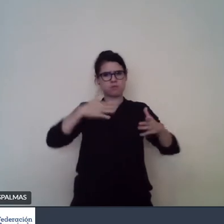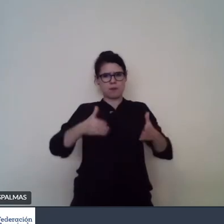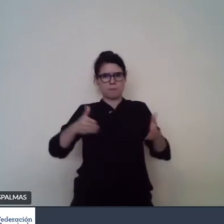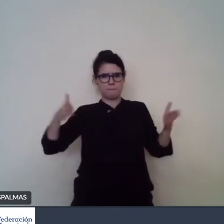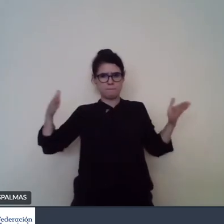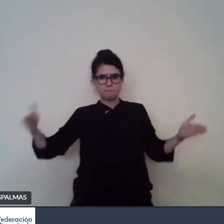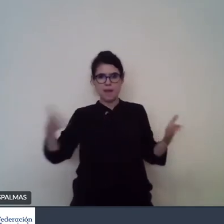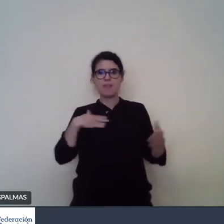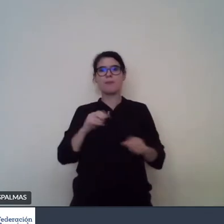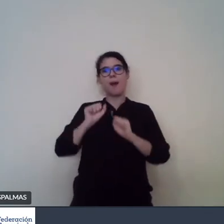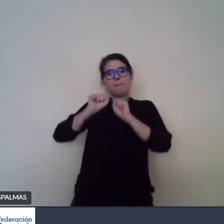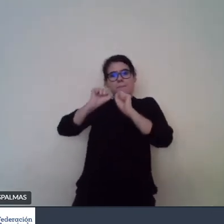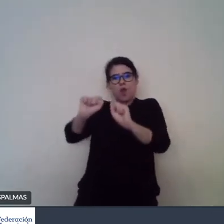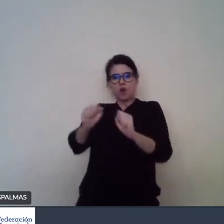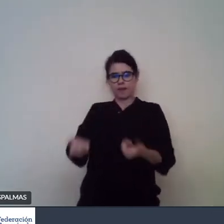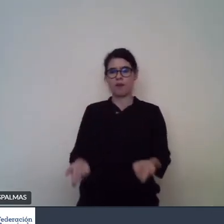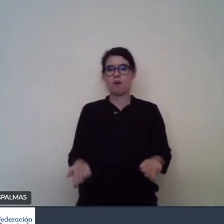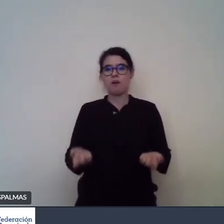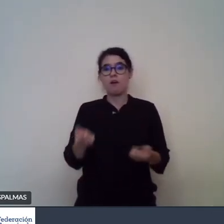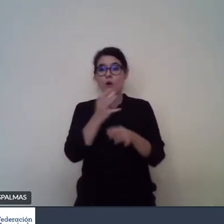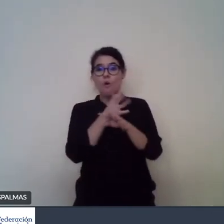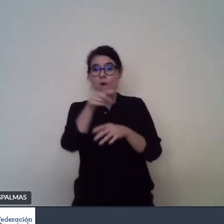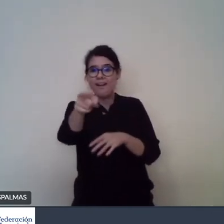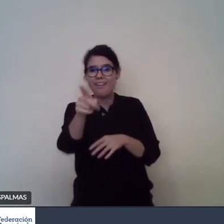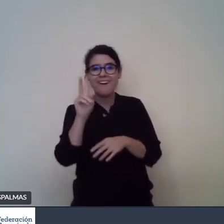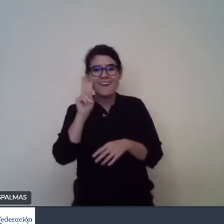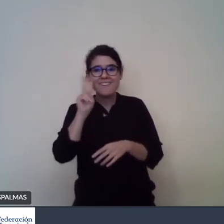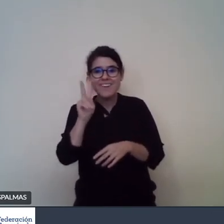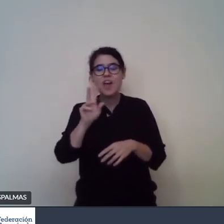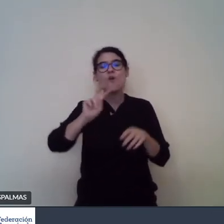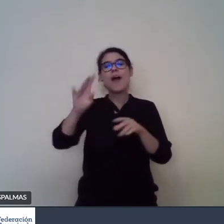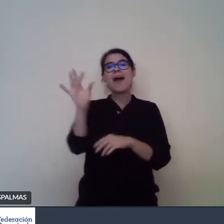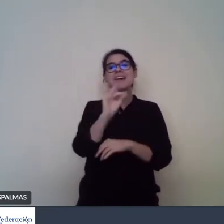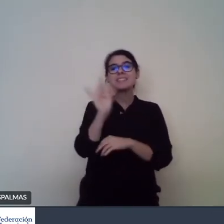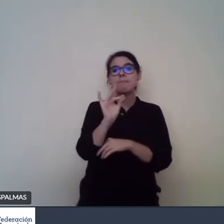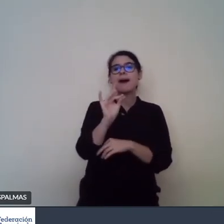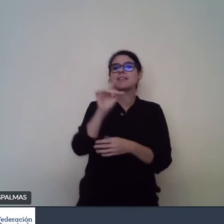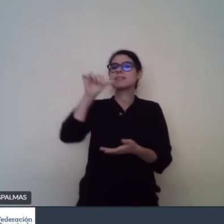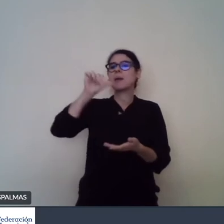Este jugador, en vez de hacer el Spanish pick and roll, lo que hace es